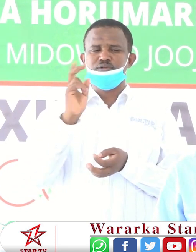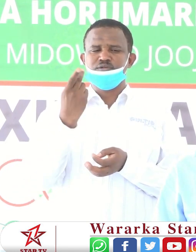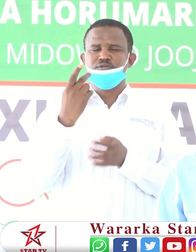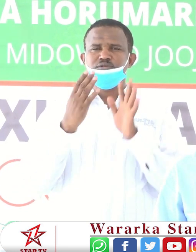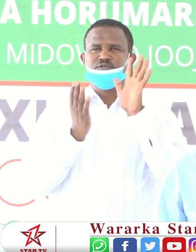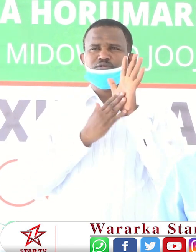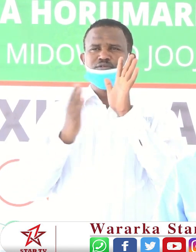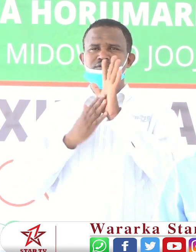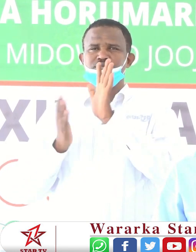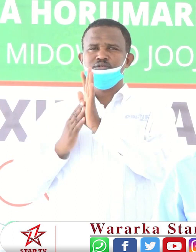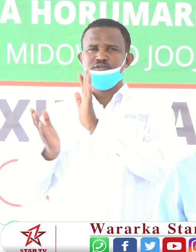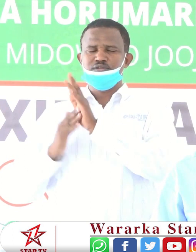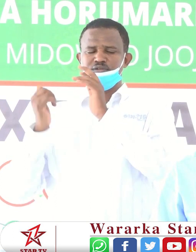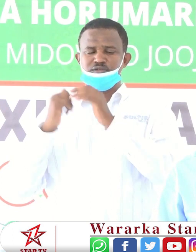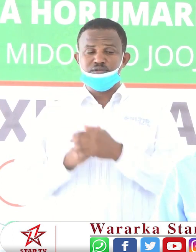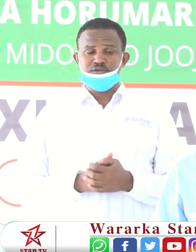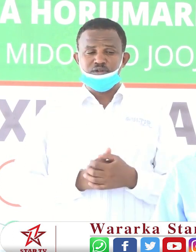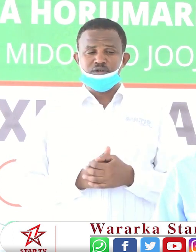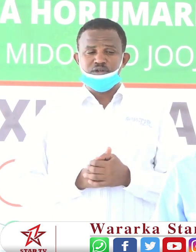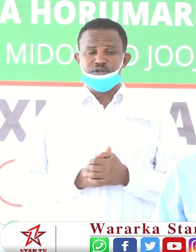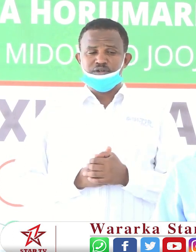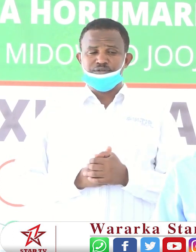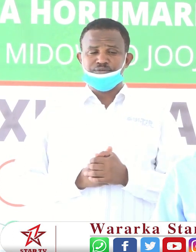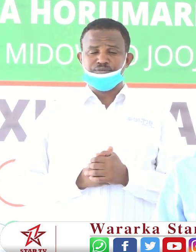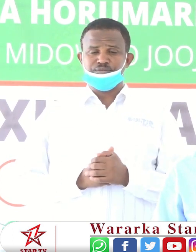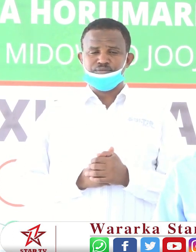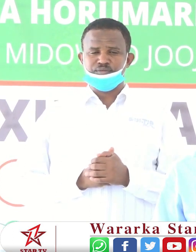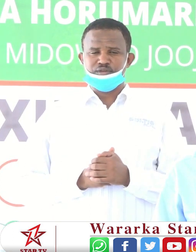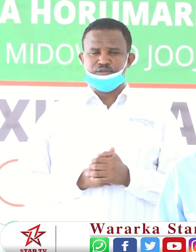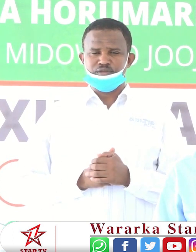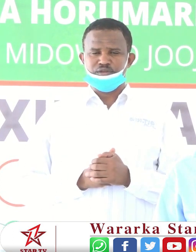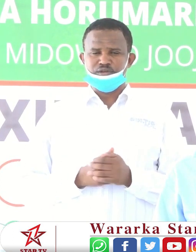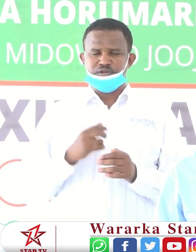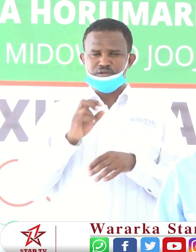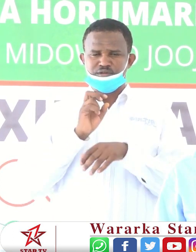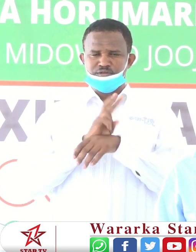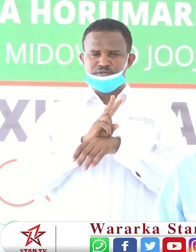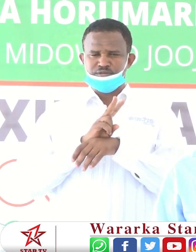2999 tirada guud ee cudurka intaa